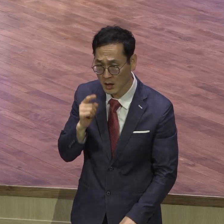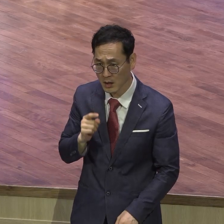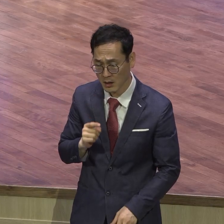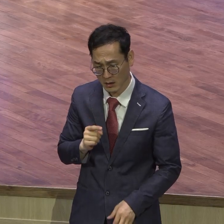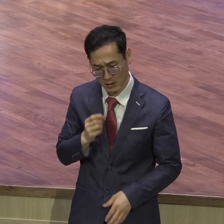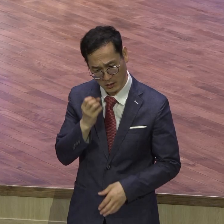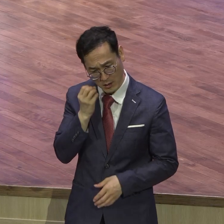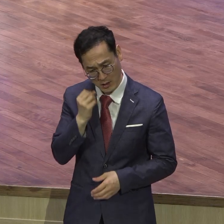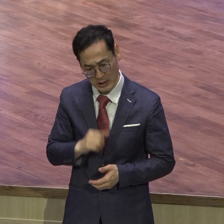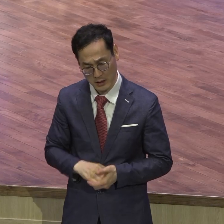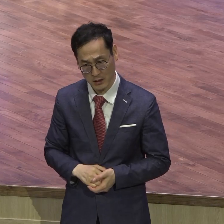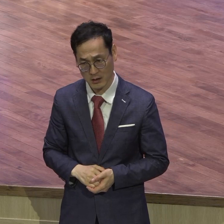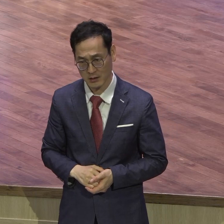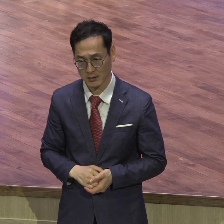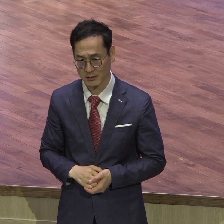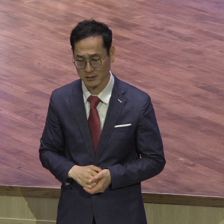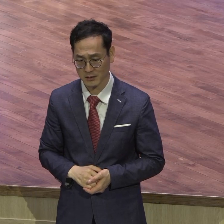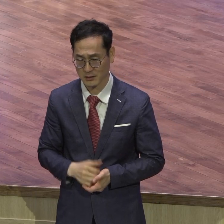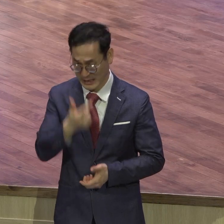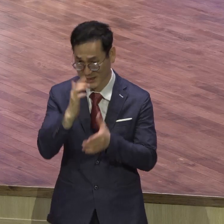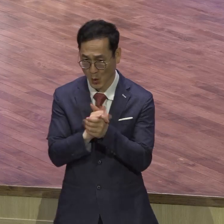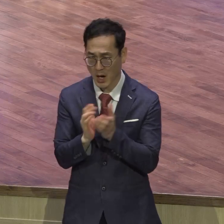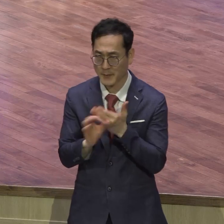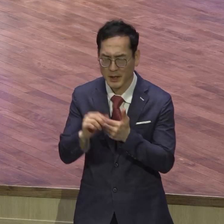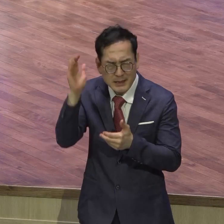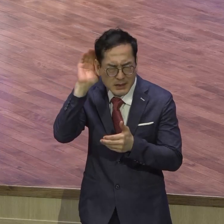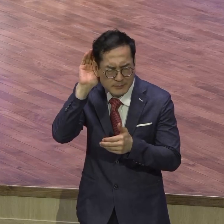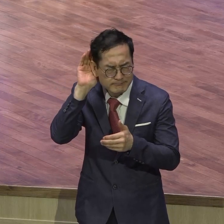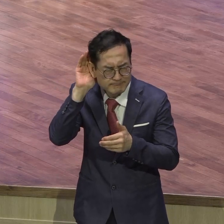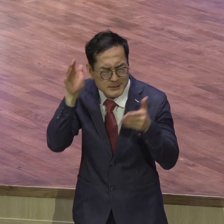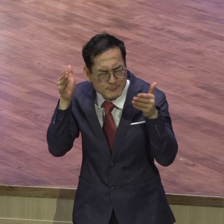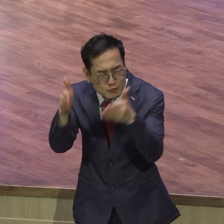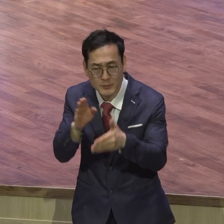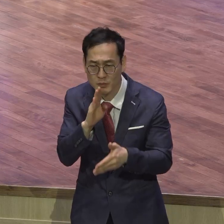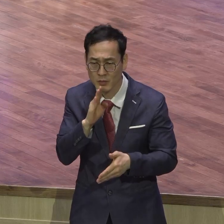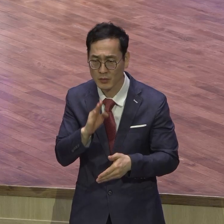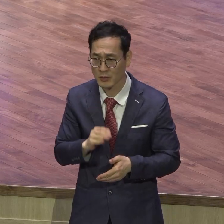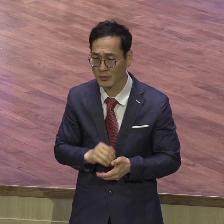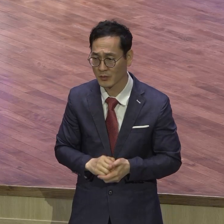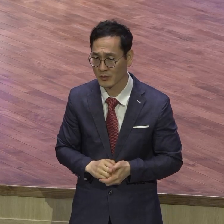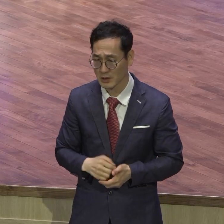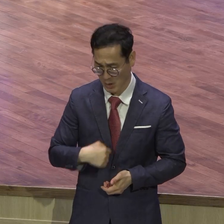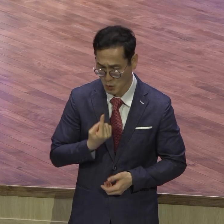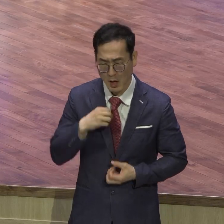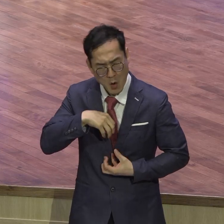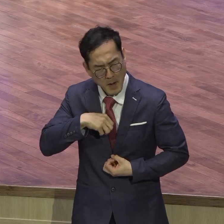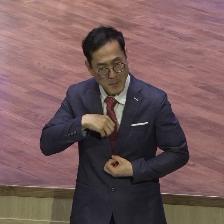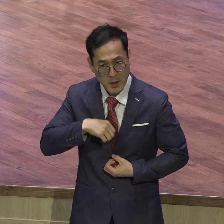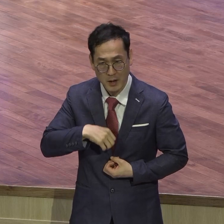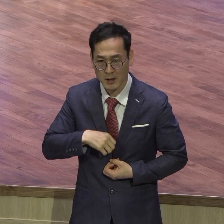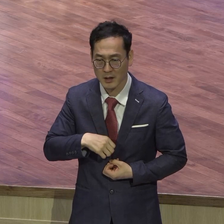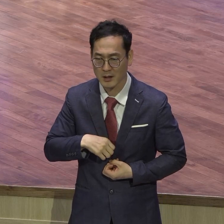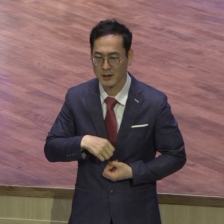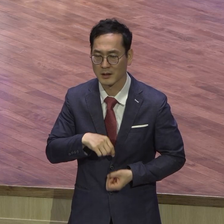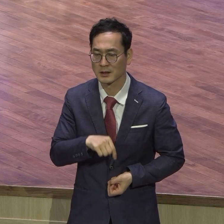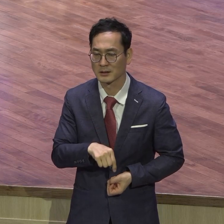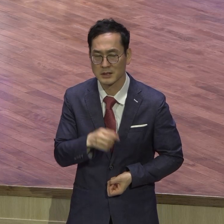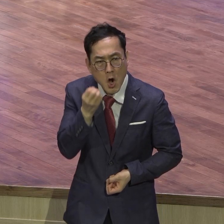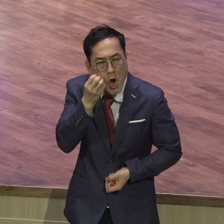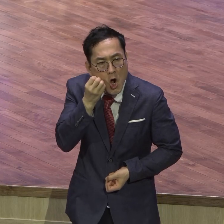좀 견뎌 다 그래요 목사가 기도하면 기도 들어있는데 자기들 기도를 다 하고 있어요 식불건전 신비주의 다